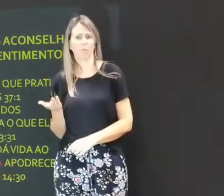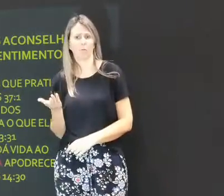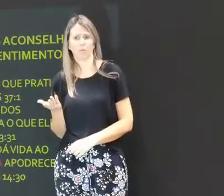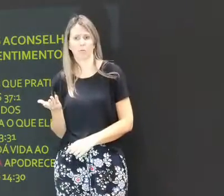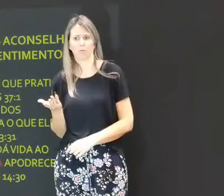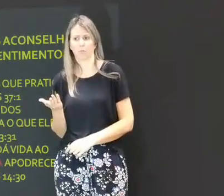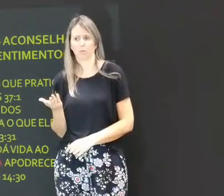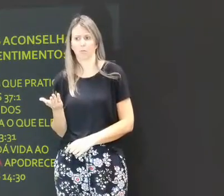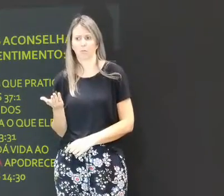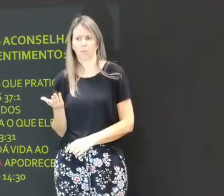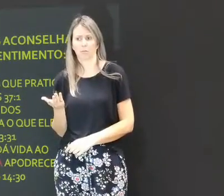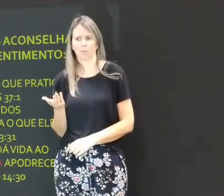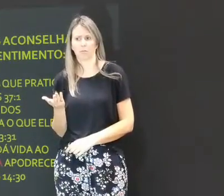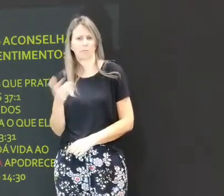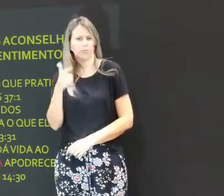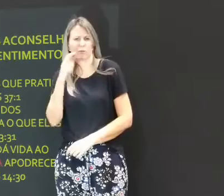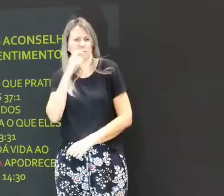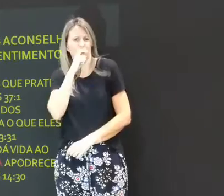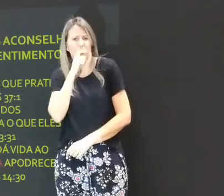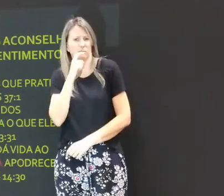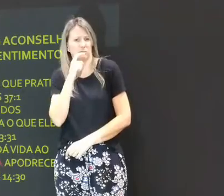Por que você vai ter inveja das pessoas que fazem o mal?